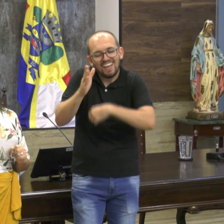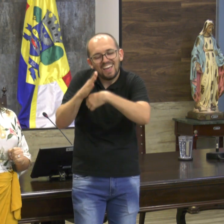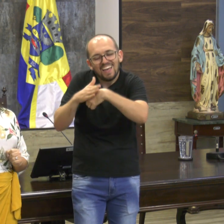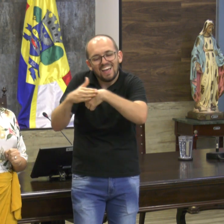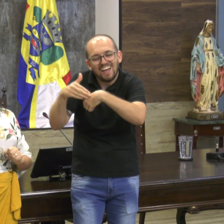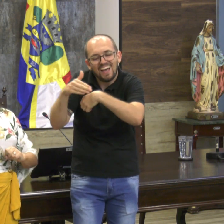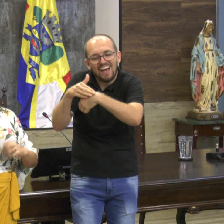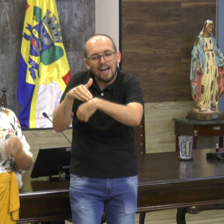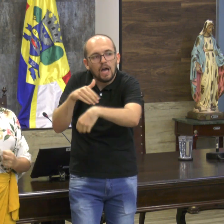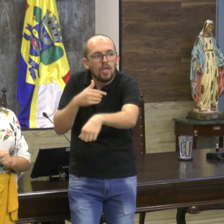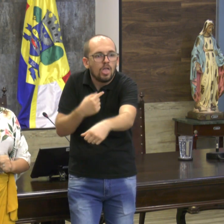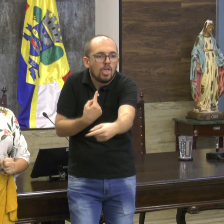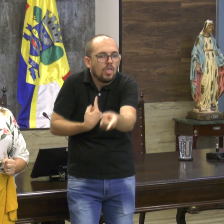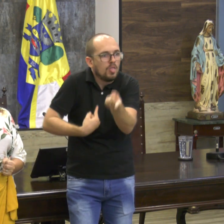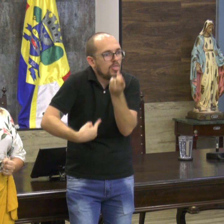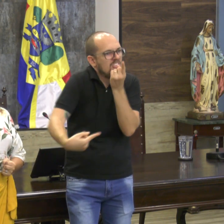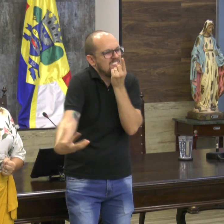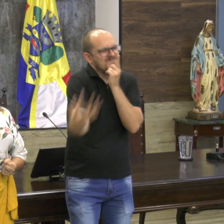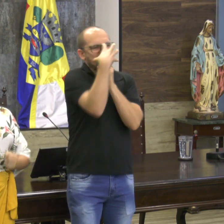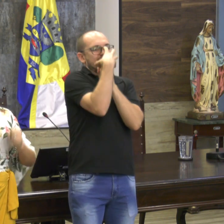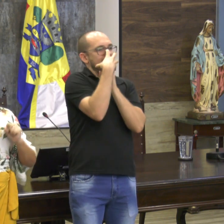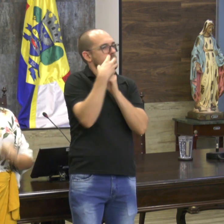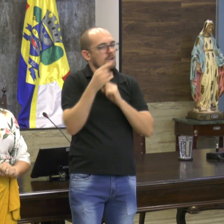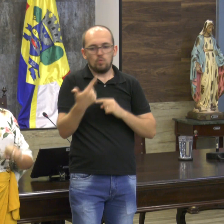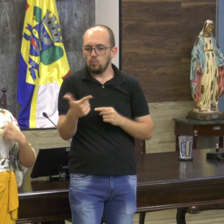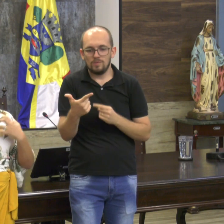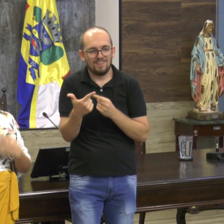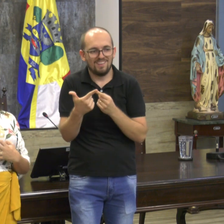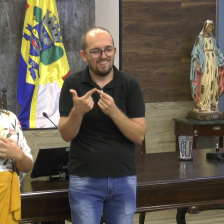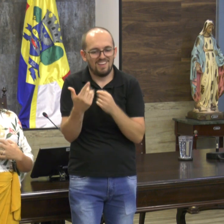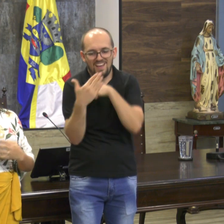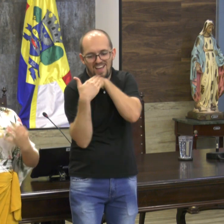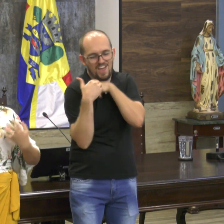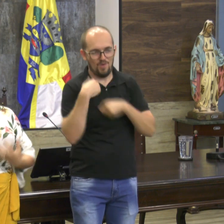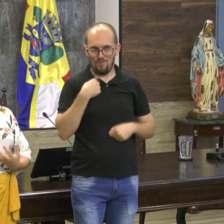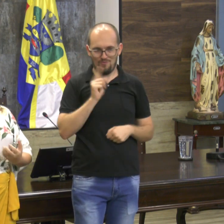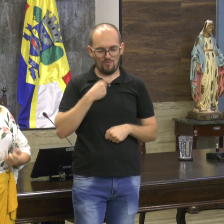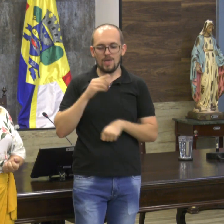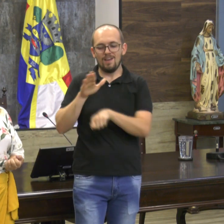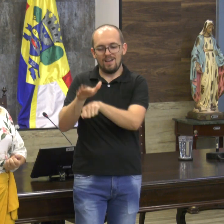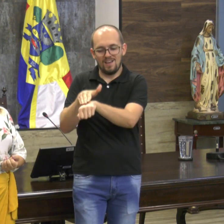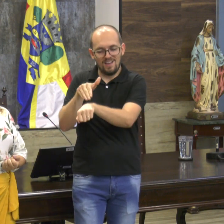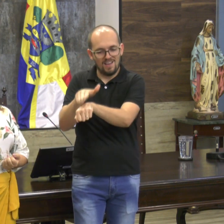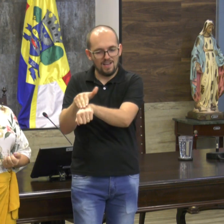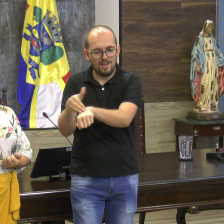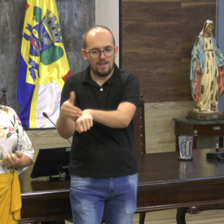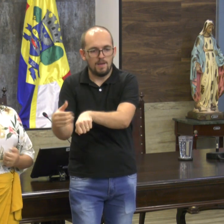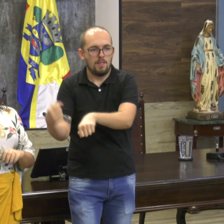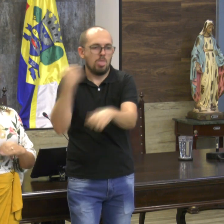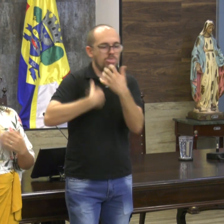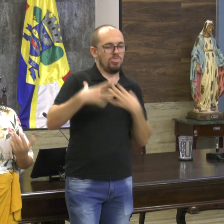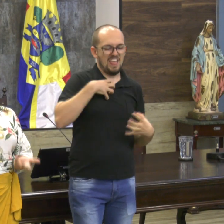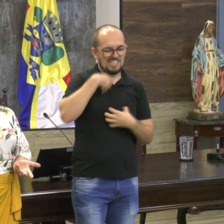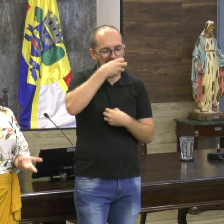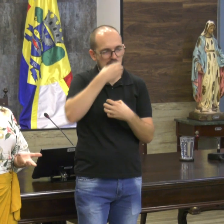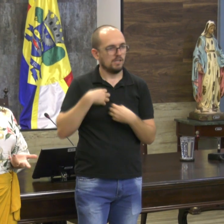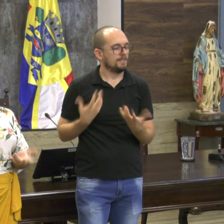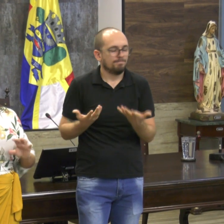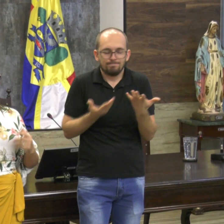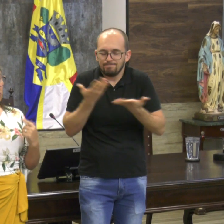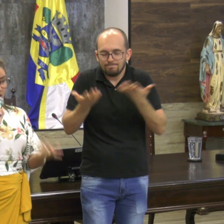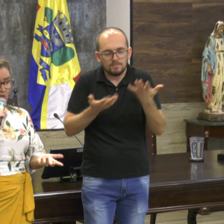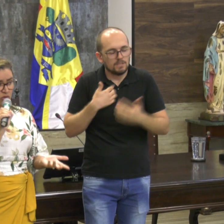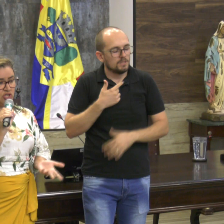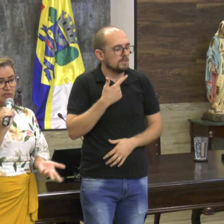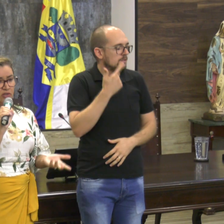muitas vezes uma afetividade negativa, porque ele nunca aceitava e ele sempre me agredia. E eram muitos dias que eu chegava em